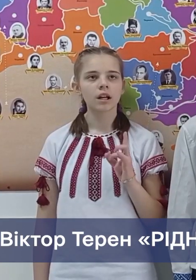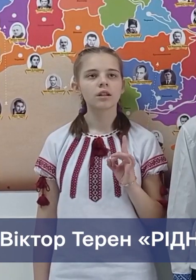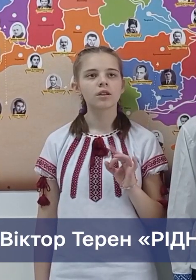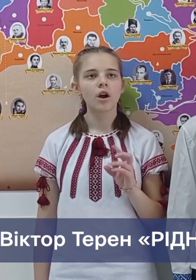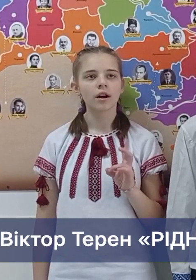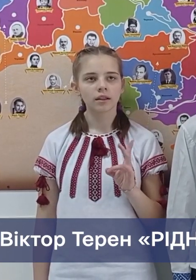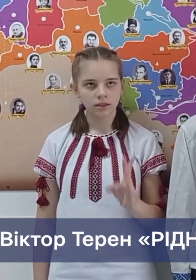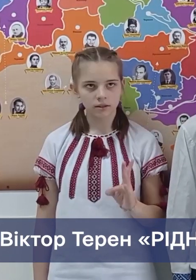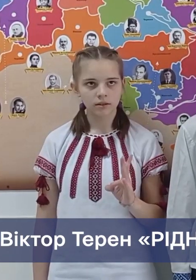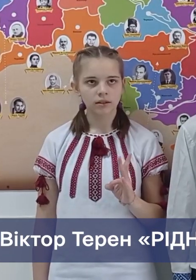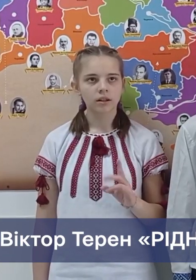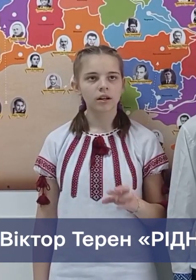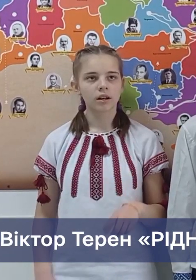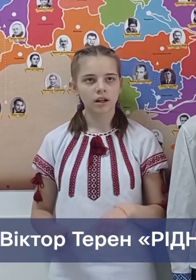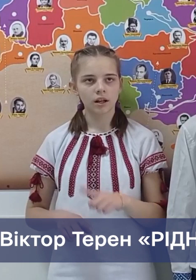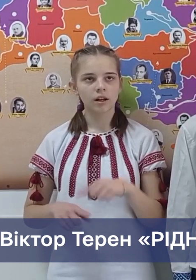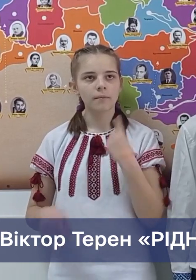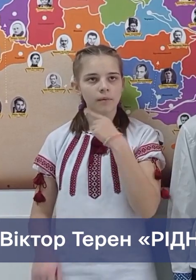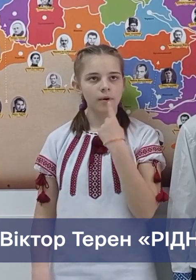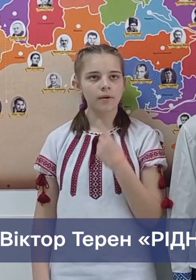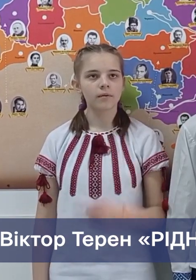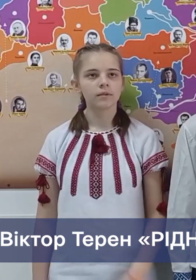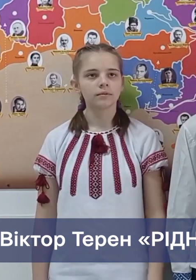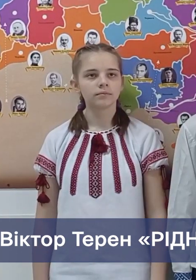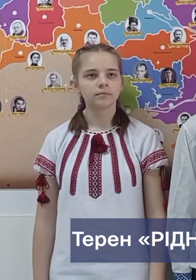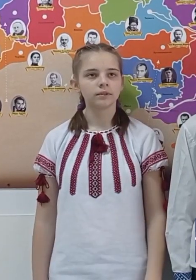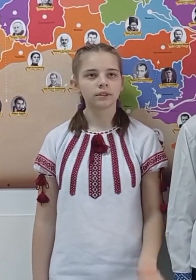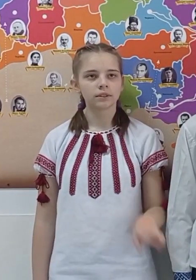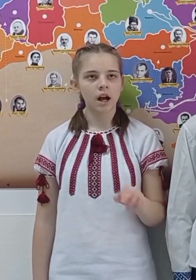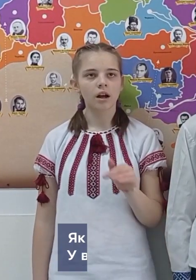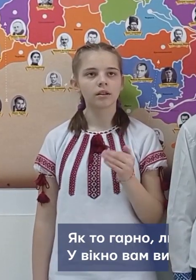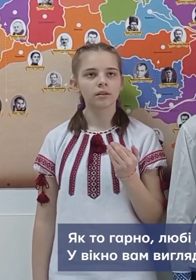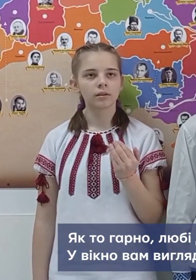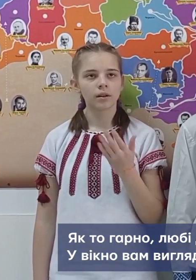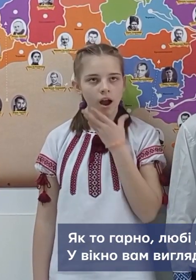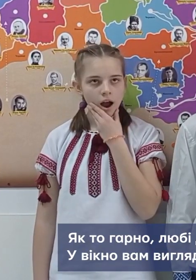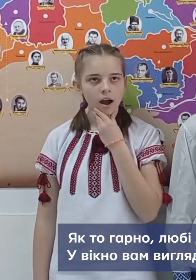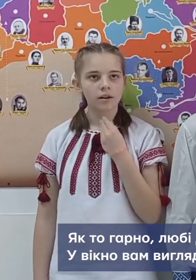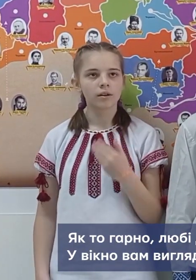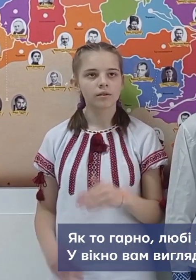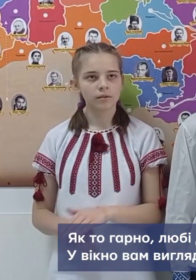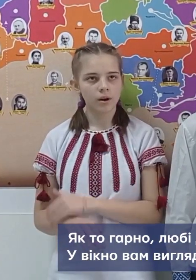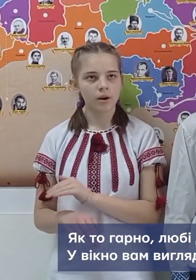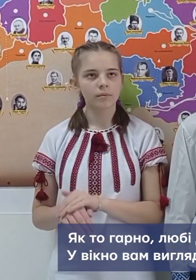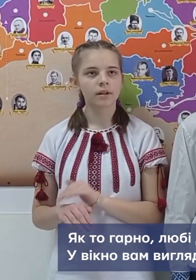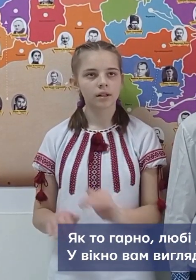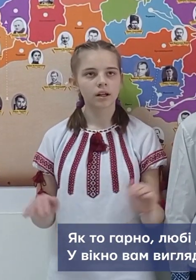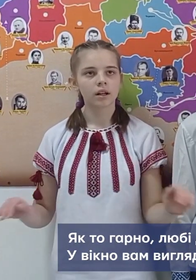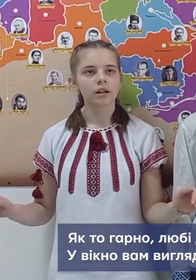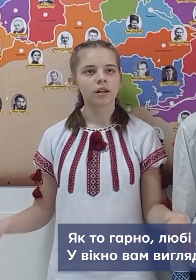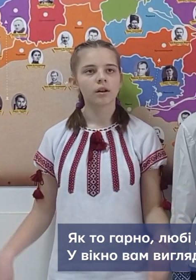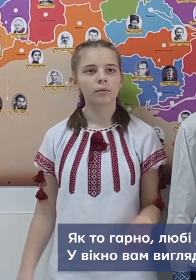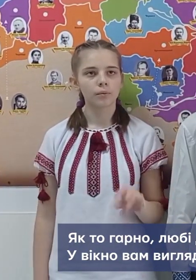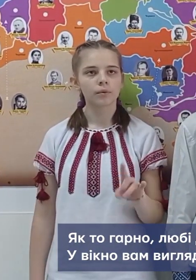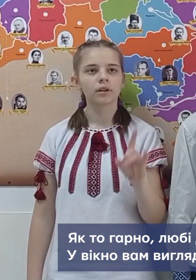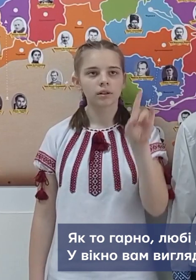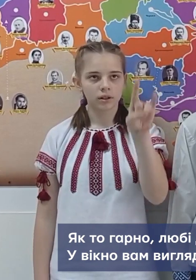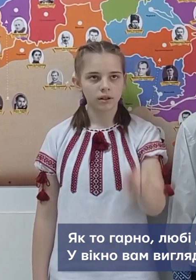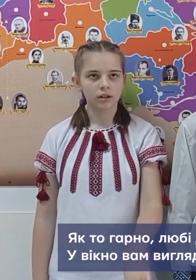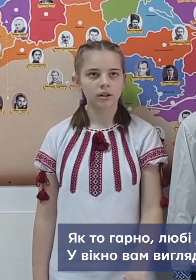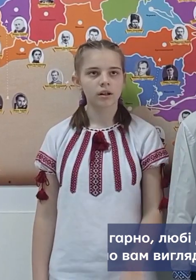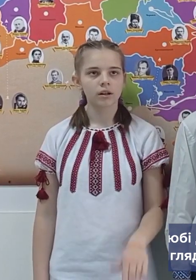Віктор Терен, рідна мова, як то гарно любить діти у вікно